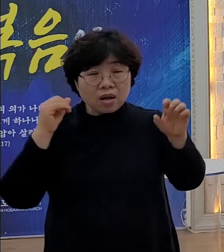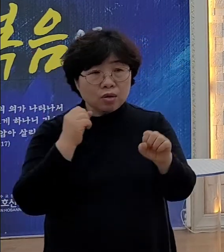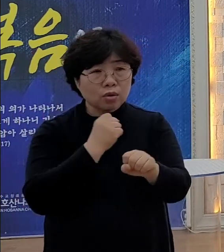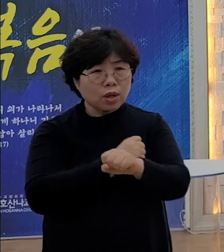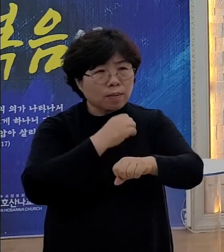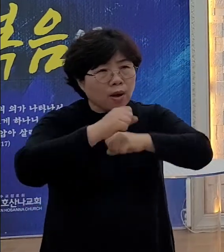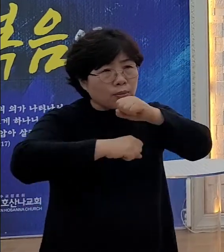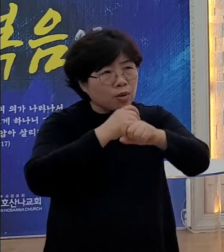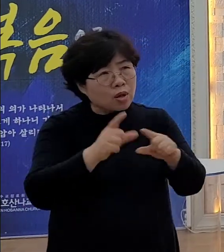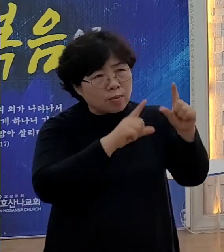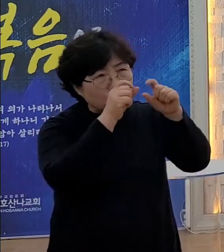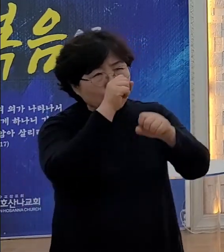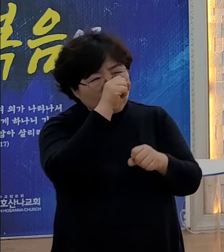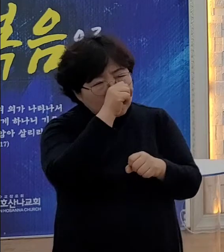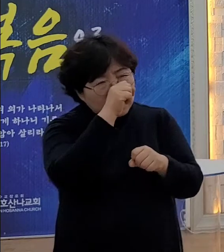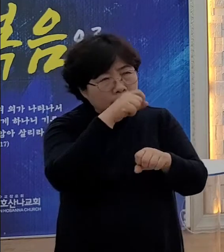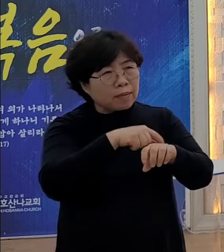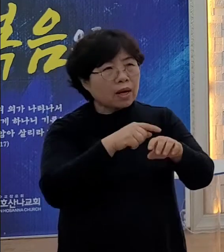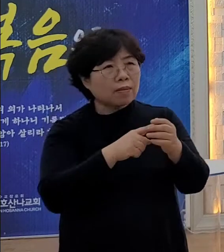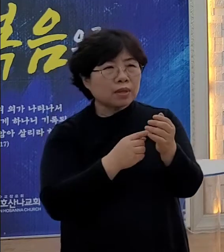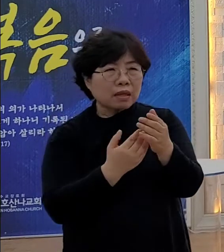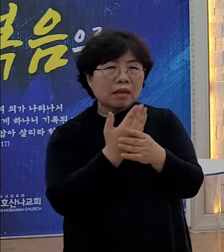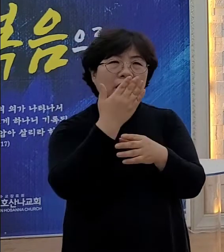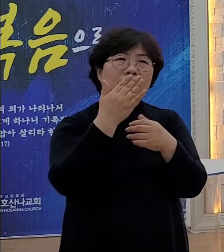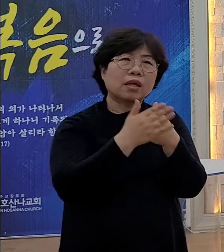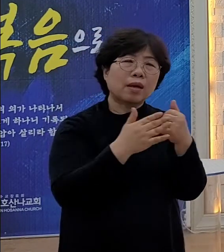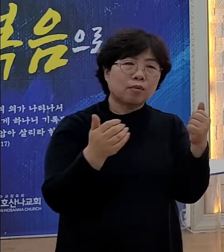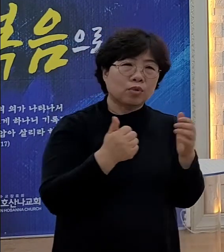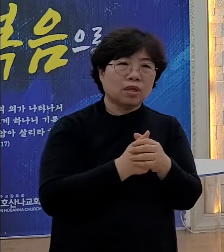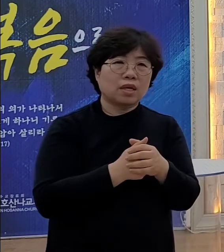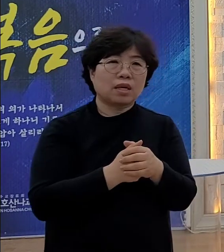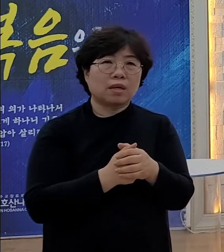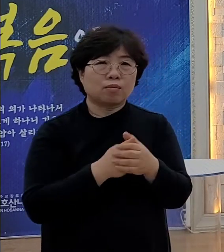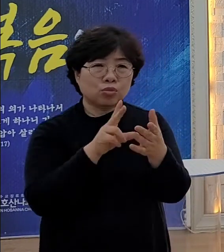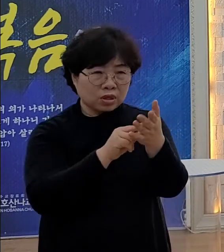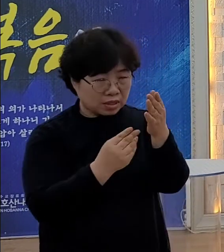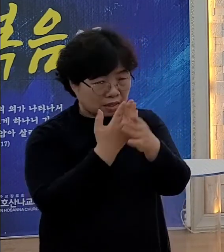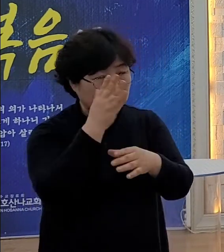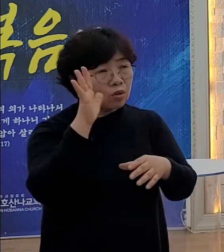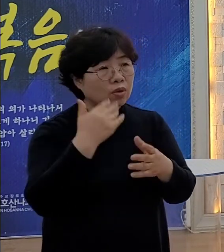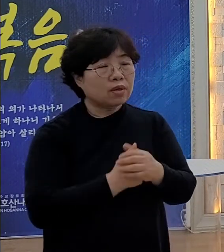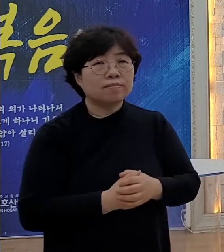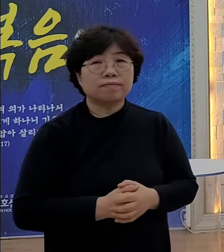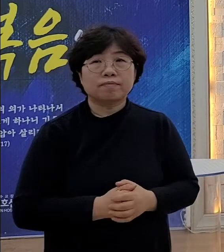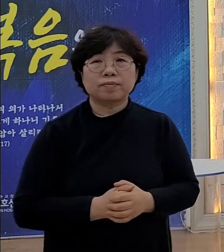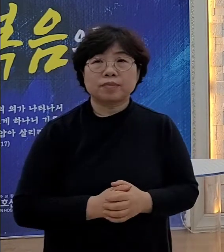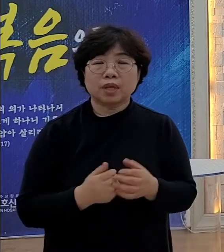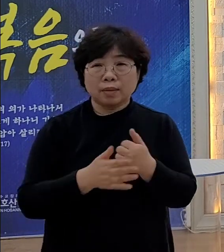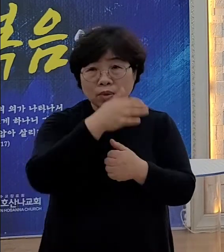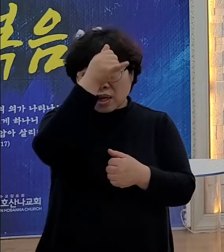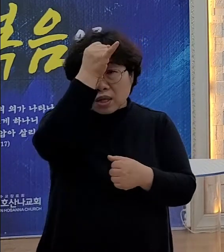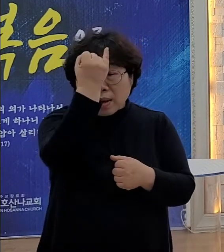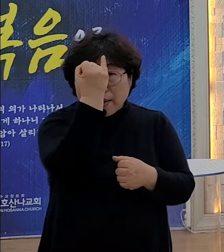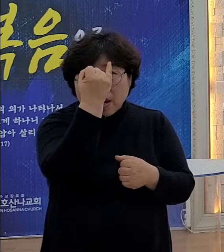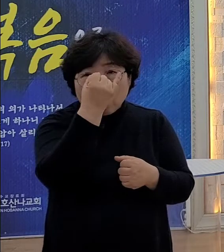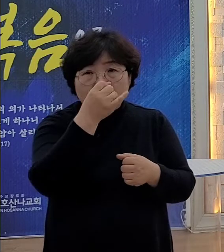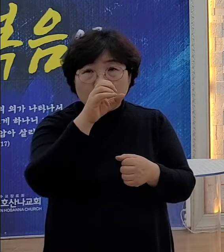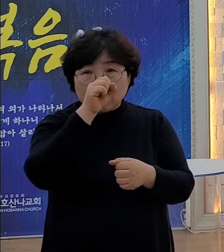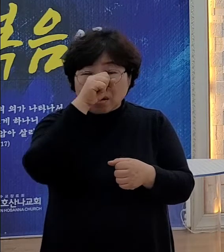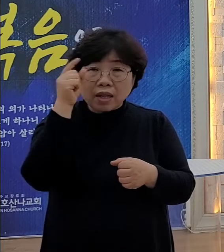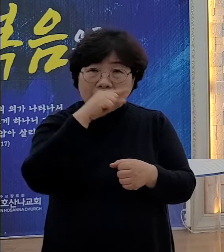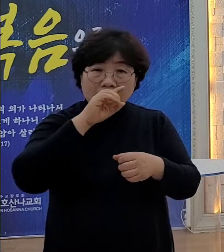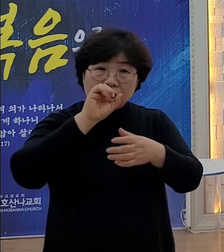얼마나 좋을까. 이게 발동했잖아요. 그래서 아담과 하와는 그 선악과를 따먹고